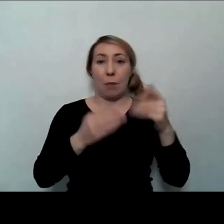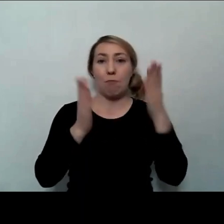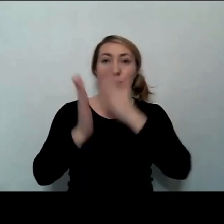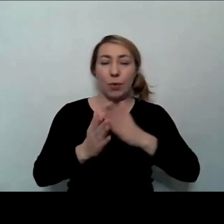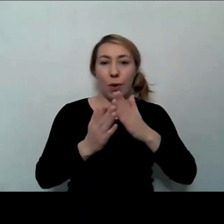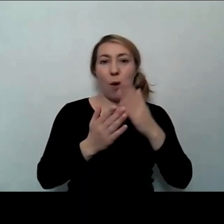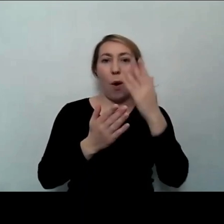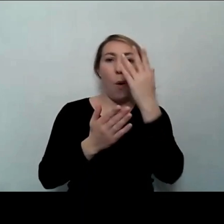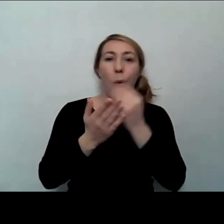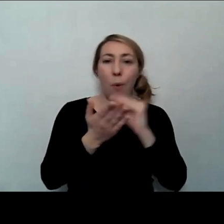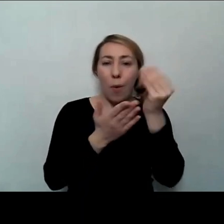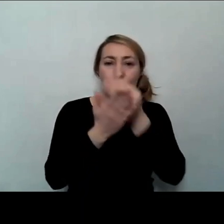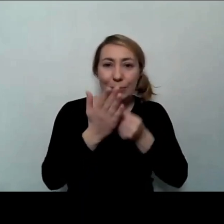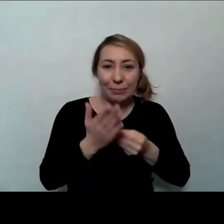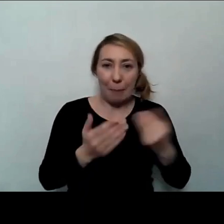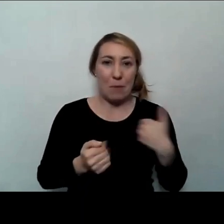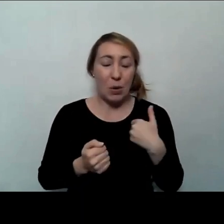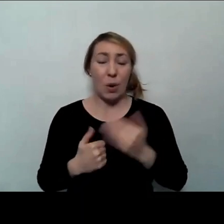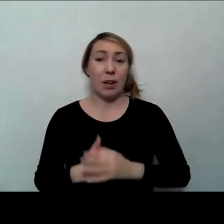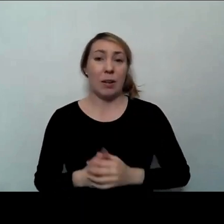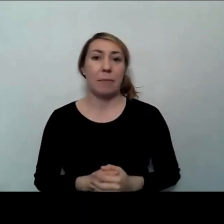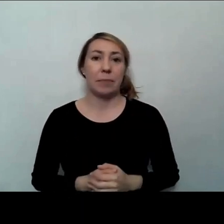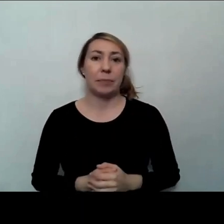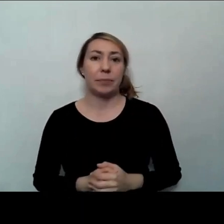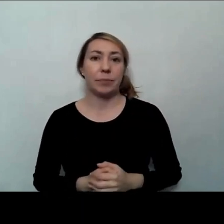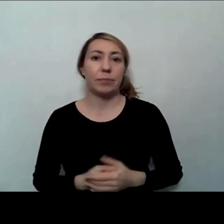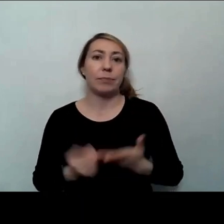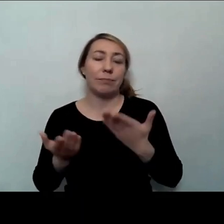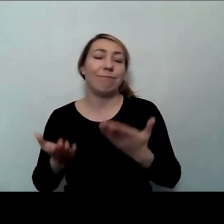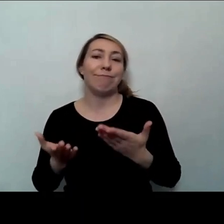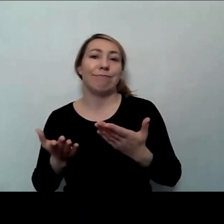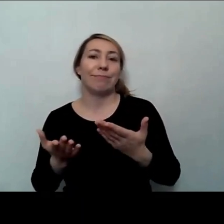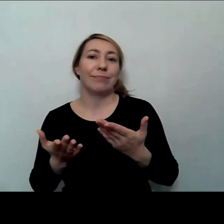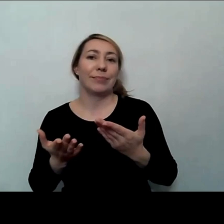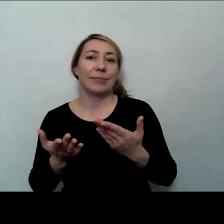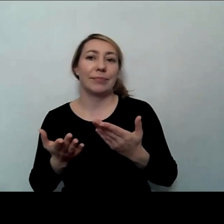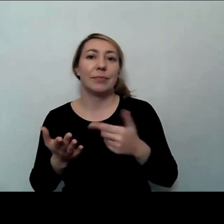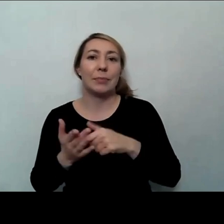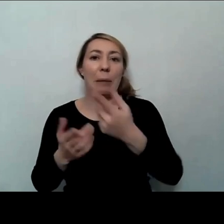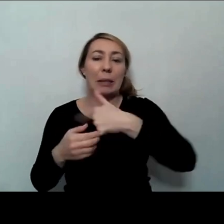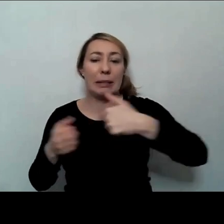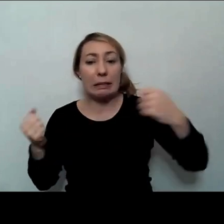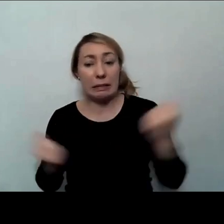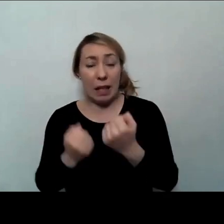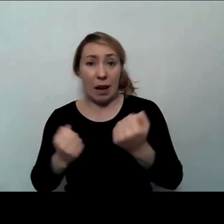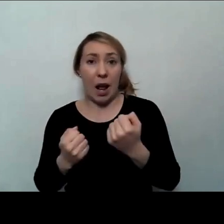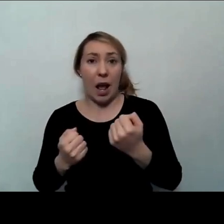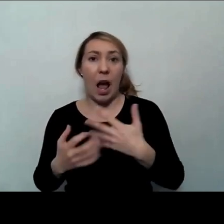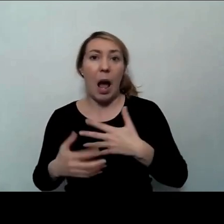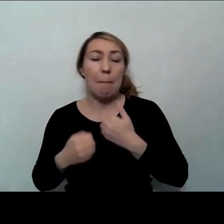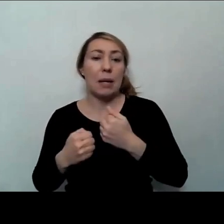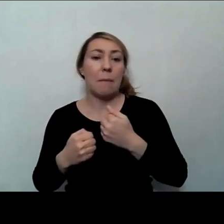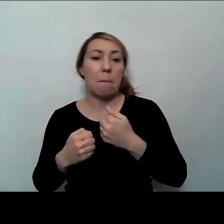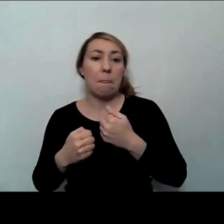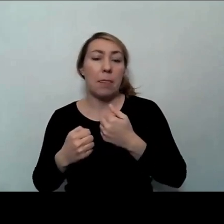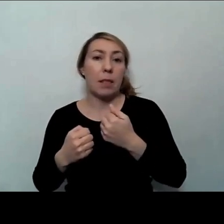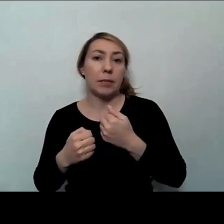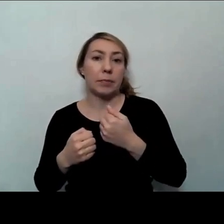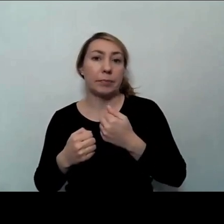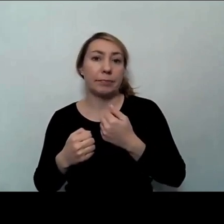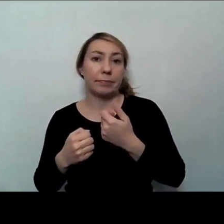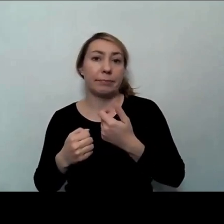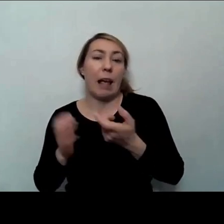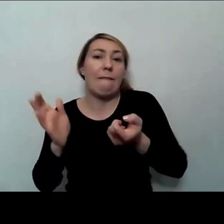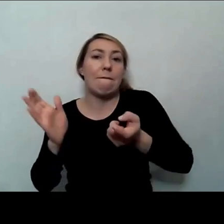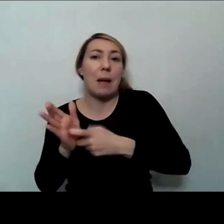ilustracji do testów, no bo też my starałyśmy się jednak spełniać tutaj